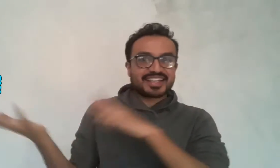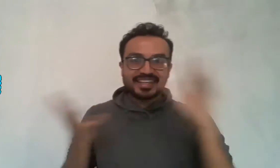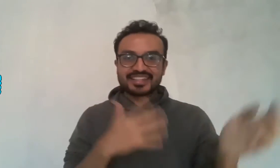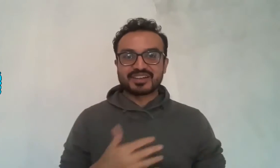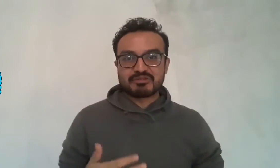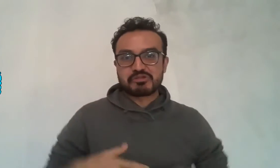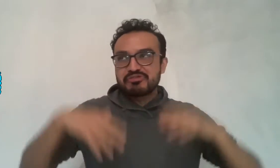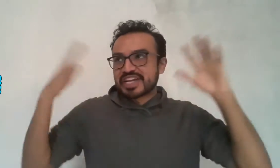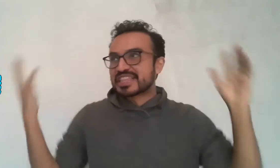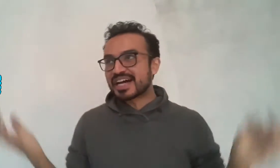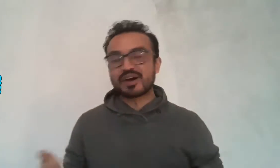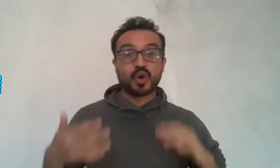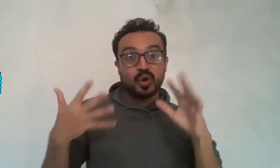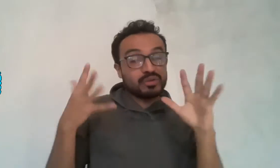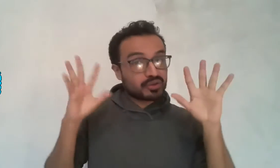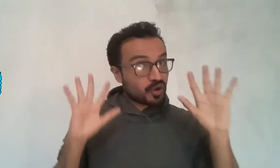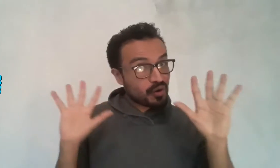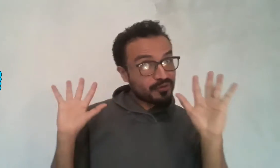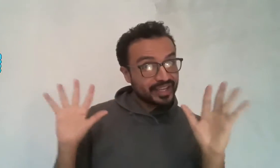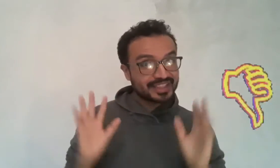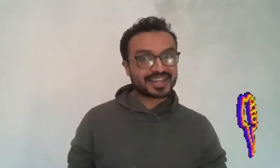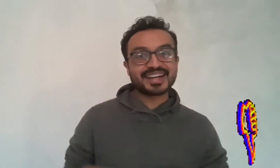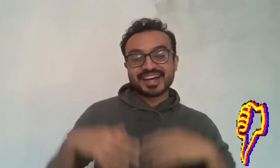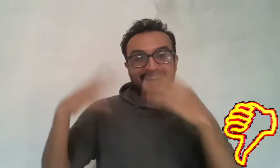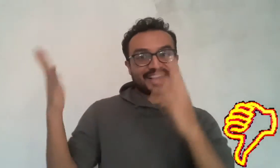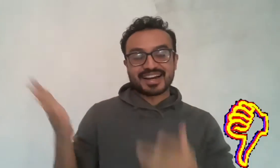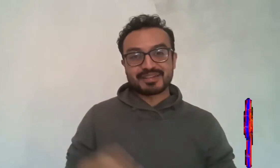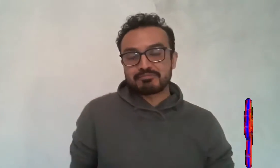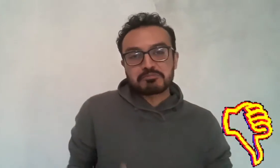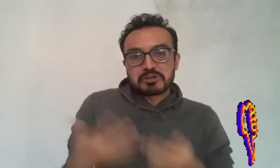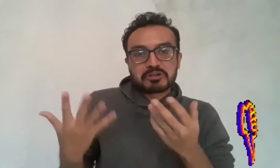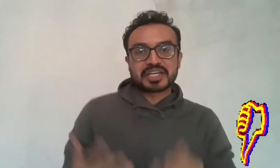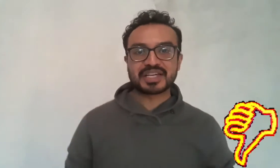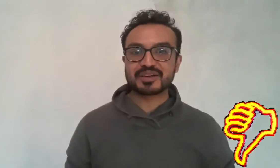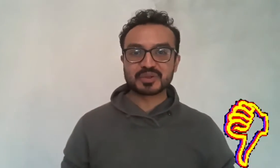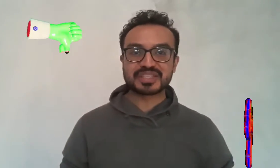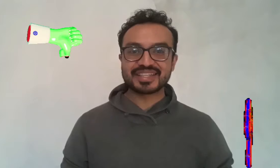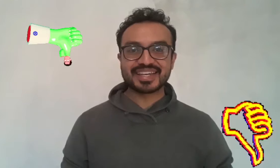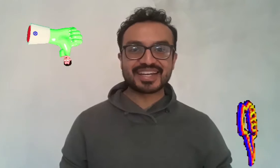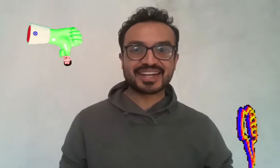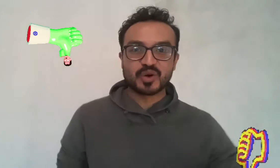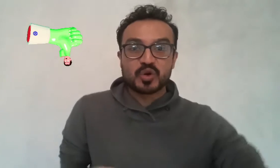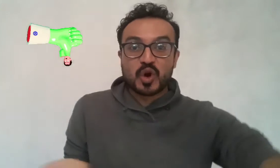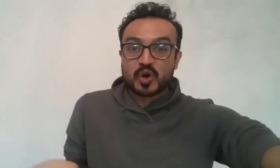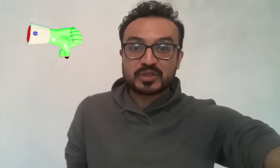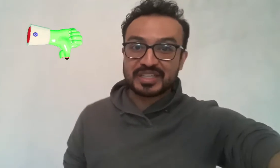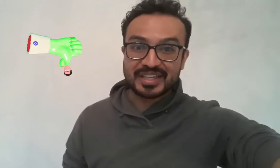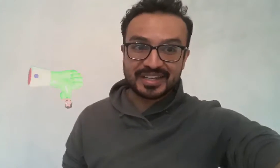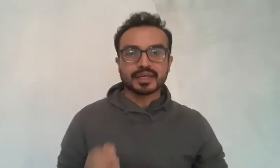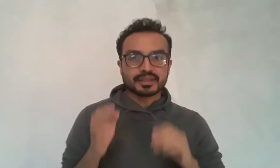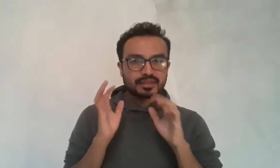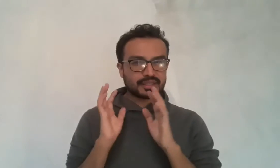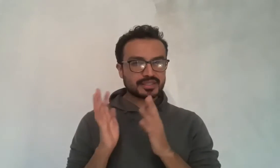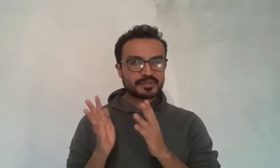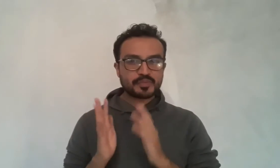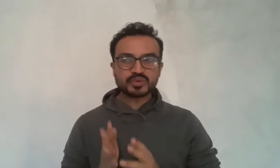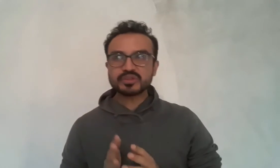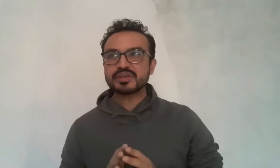quien ofenda o no ofenda a lo que considere o no considere? Desde mi punto de